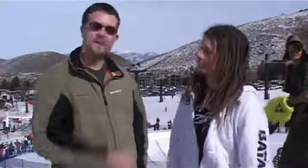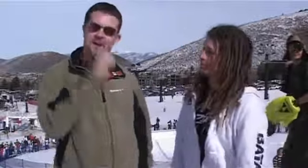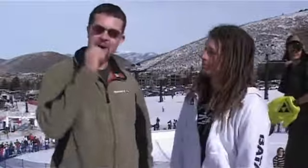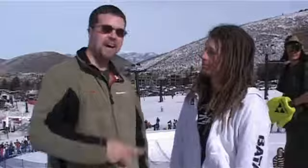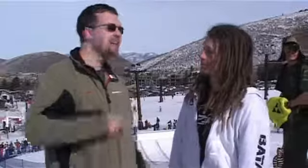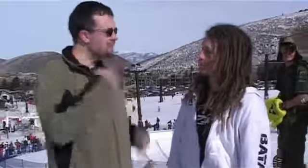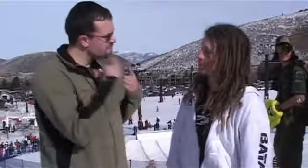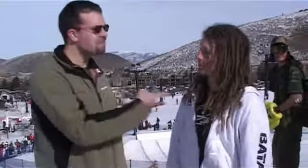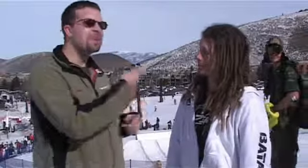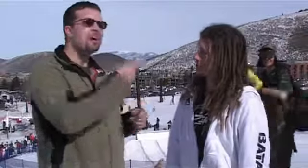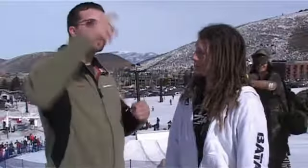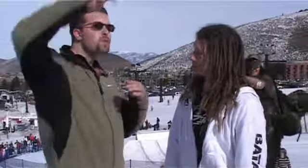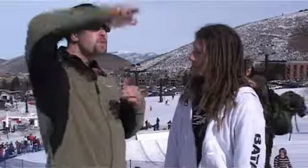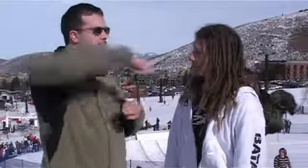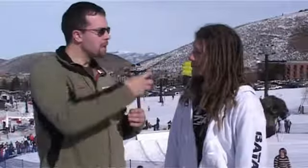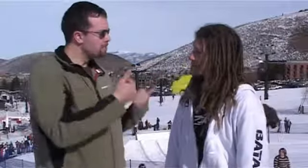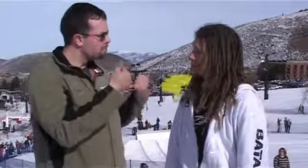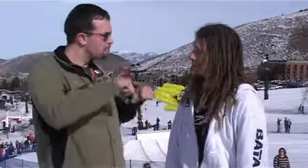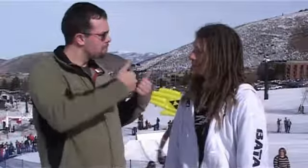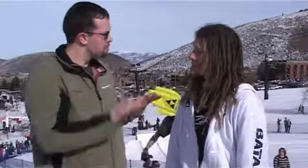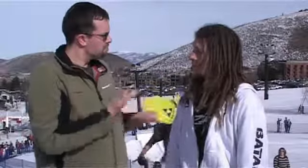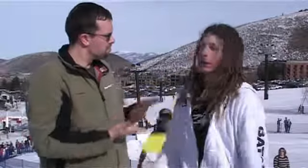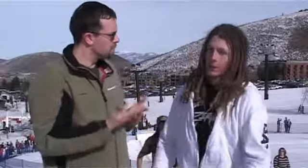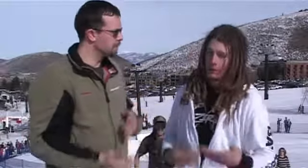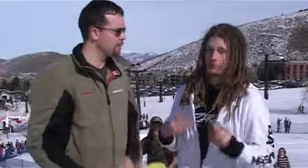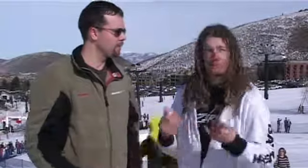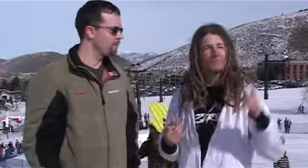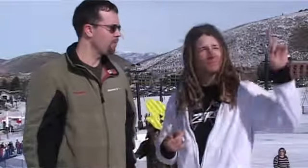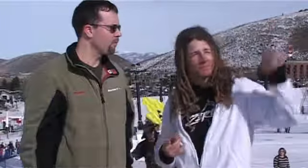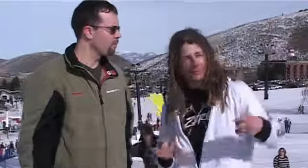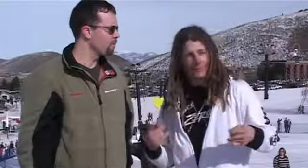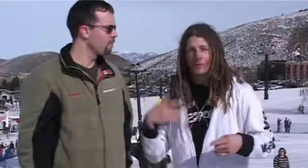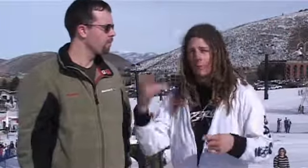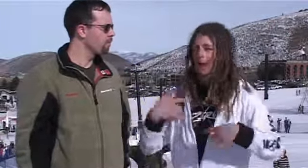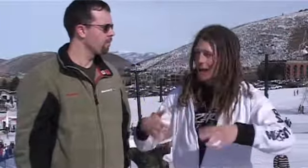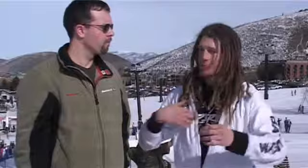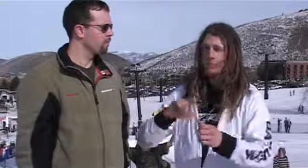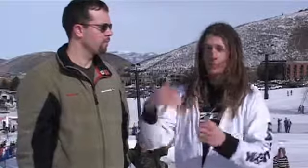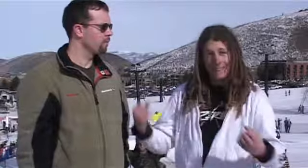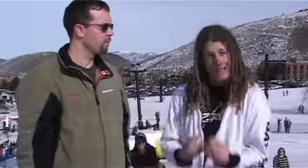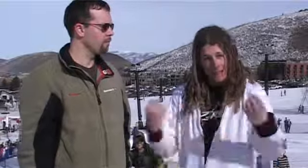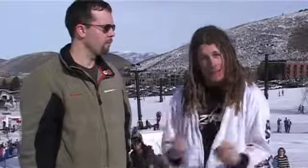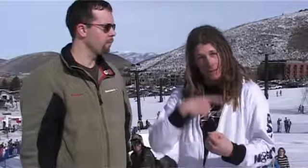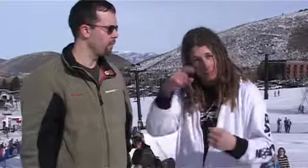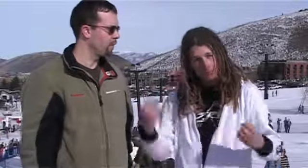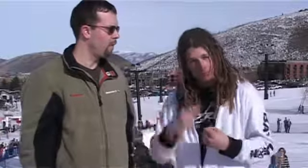halt eben tun. Okay, wie ging es dir nun auf dem Lauf? Ja, ich habe es gemacht beim